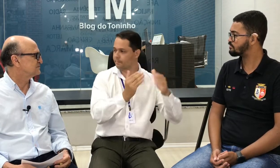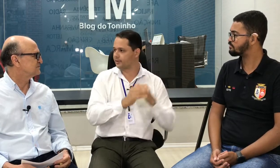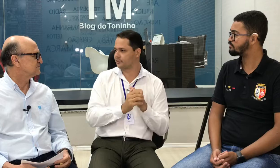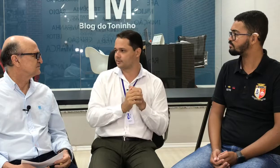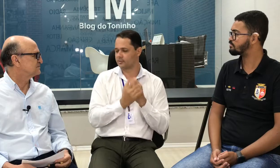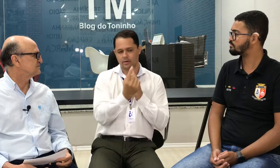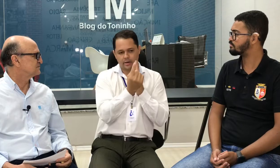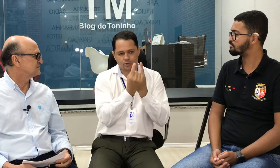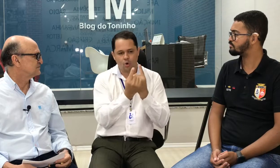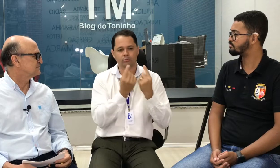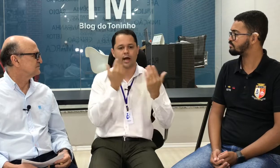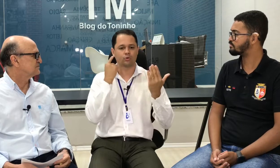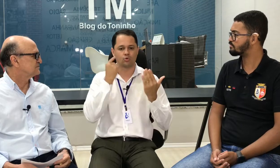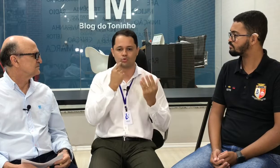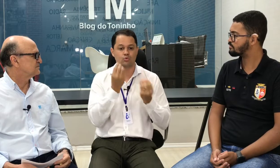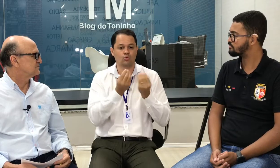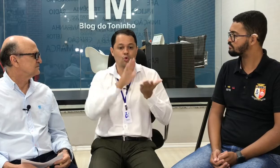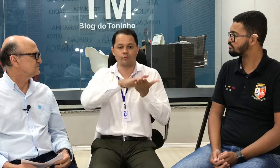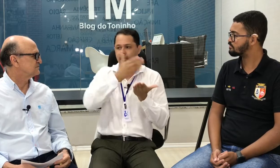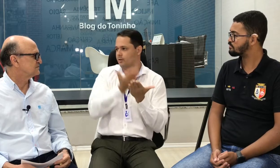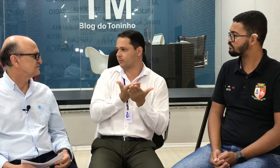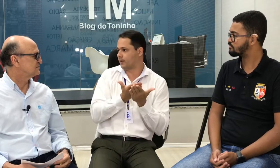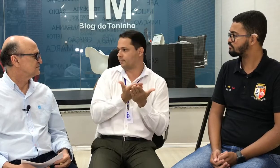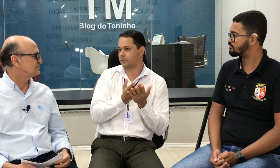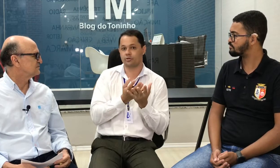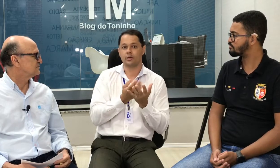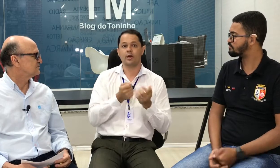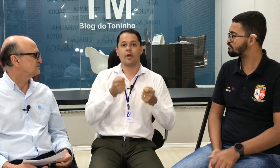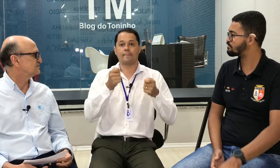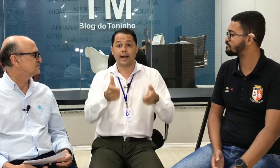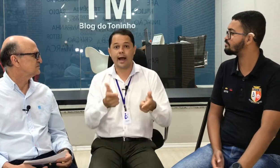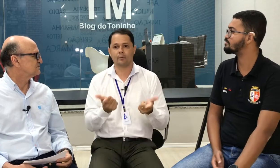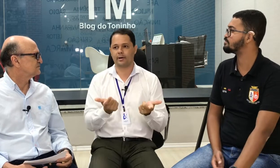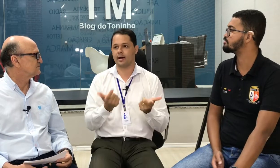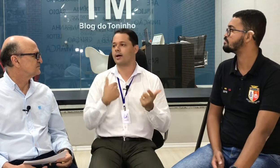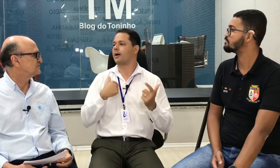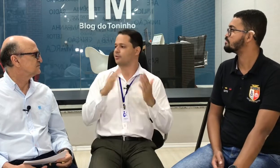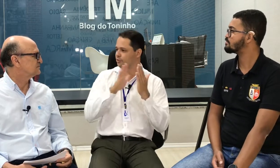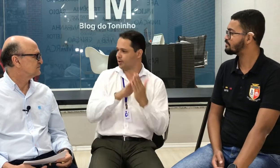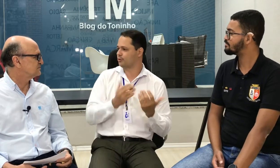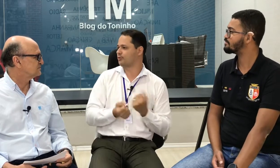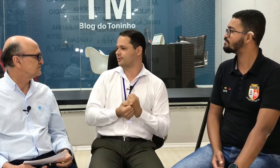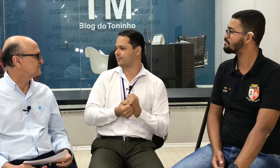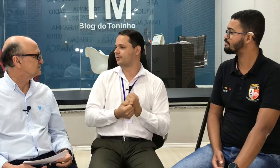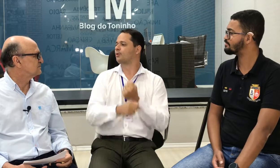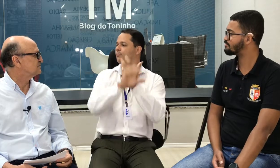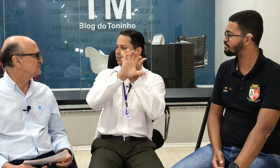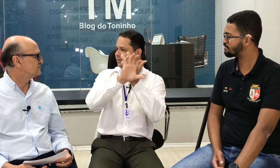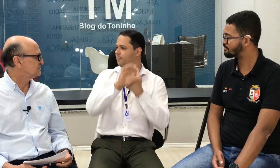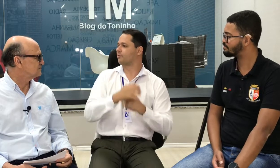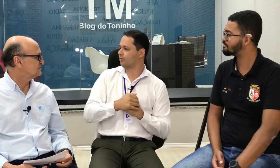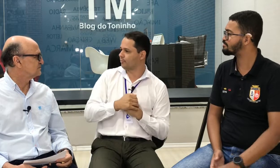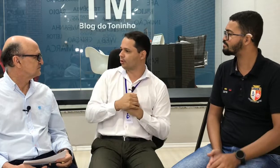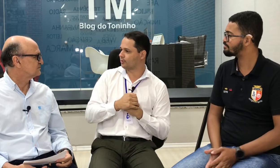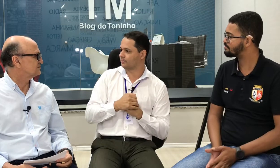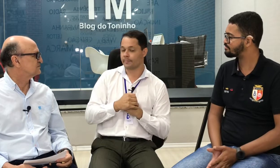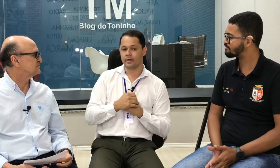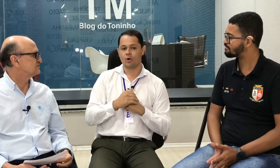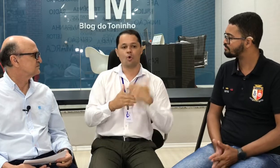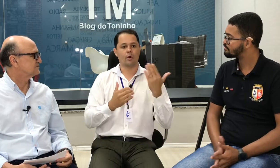empresas, nesse contato com o surdo, como que é ter um intérprete. É caro pagar? A gente tem a solução para o intérprete remoto. Ou a empresa